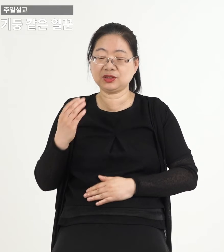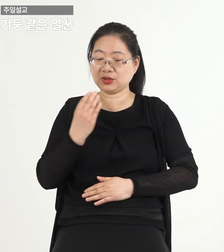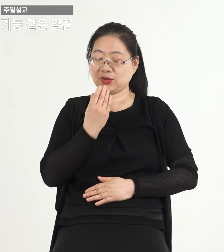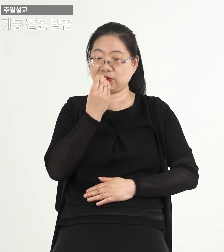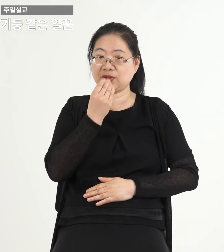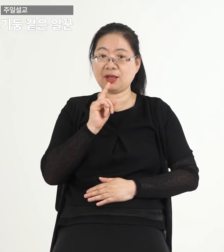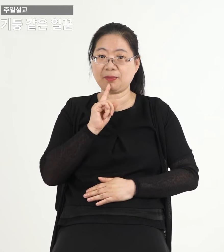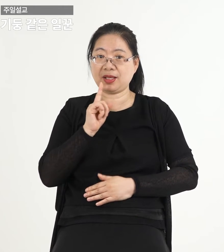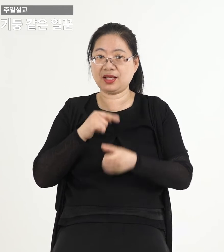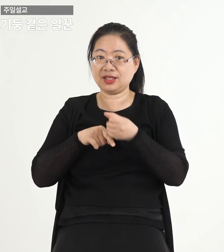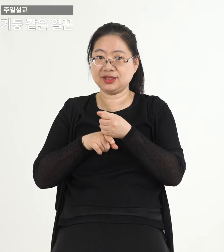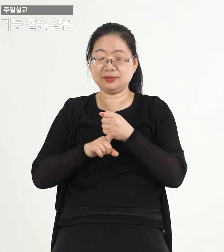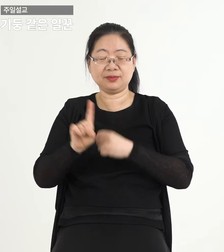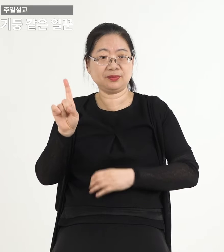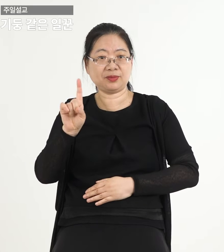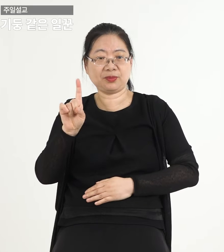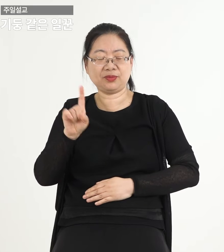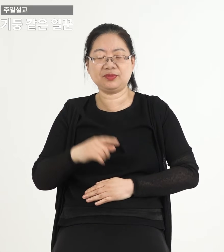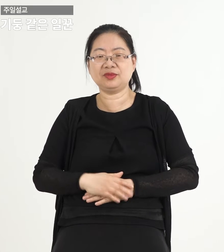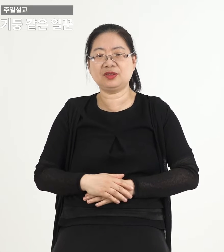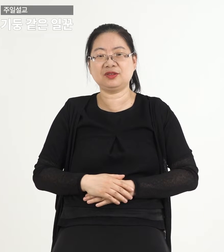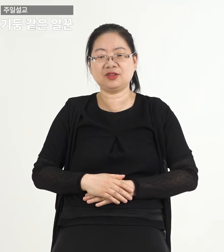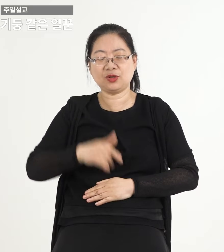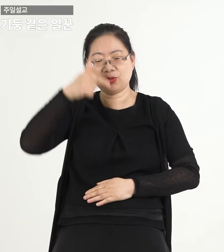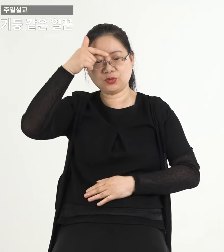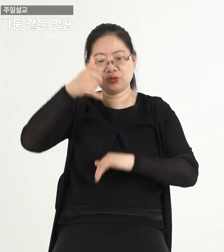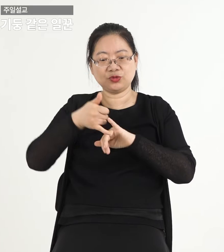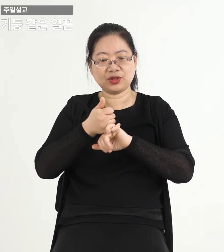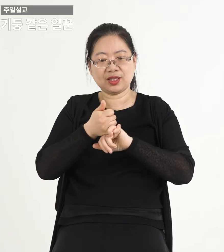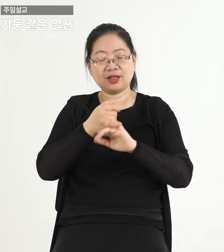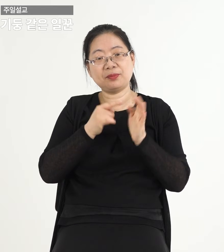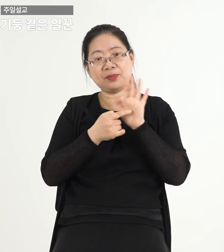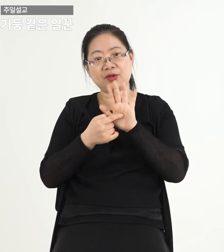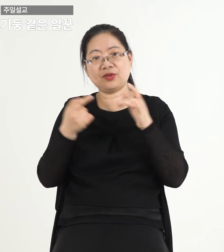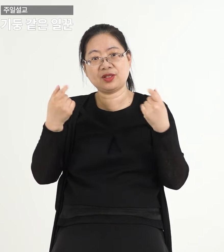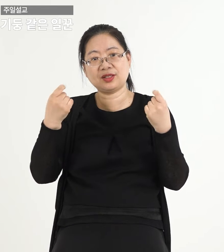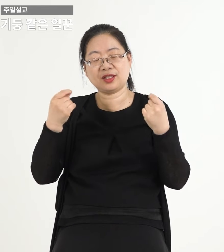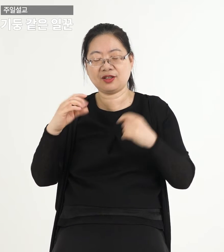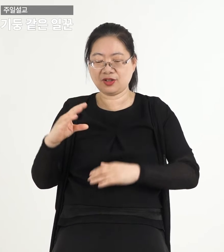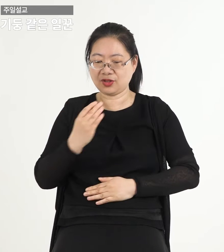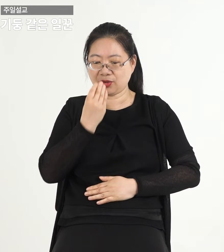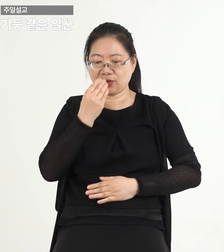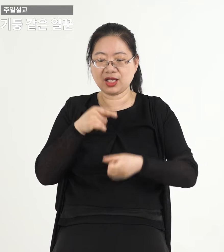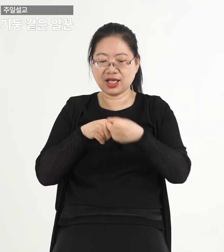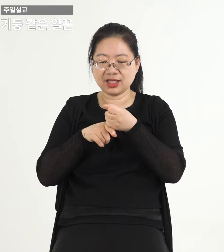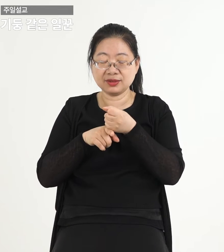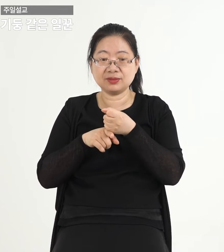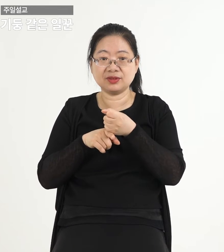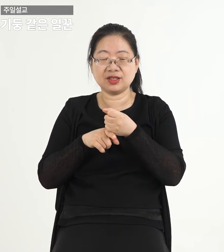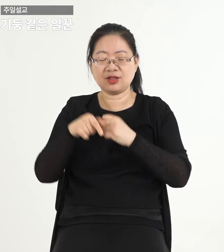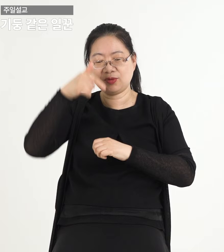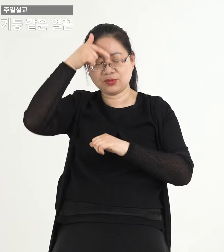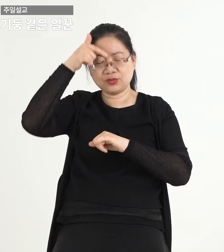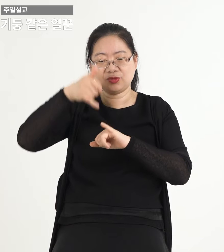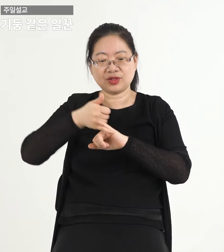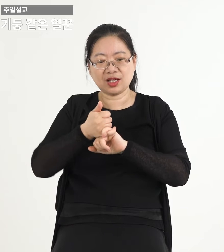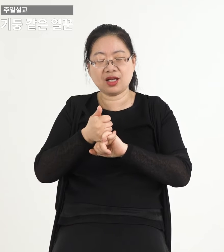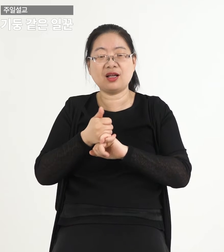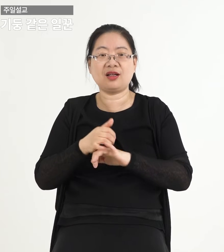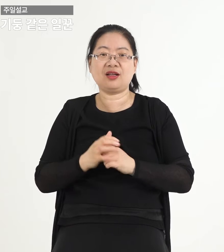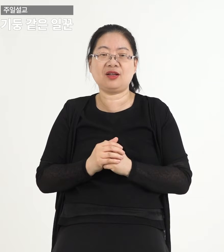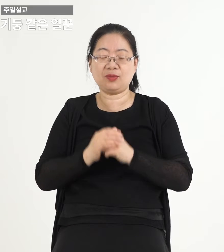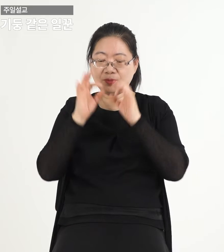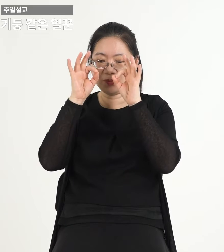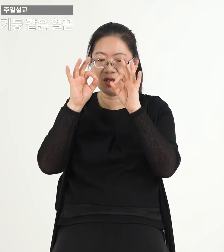거룩하고라는 말은 전형적인 구약의 표현이에요. 근데 이 거룩하다라는 말을 구약에서